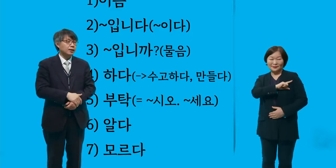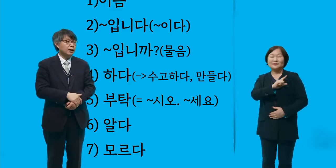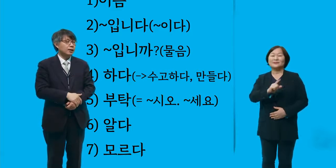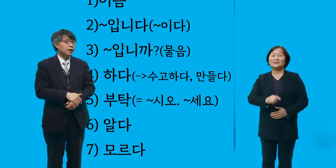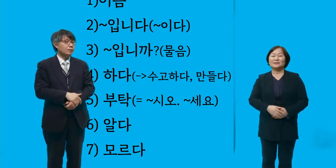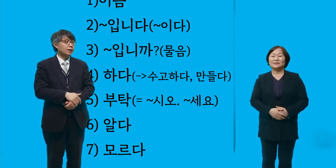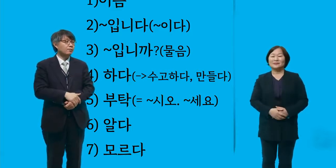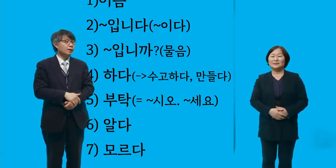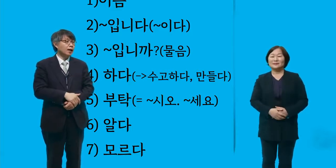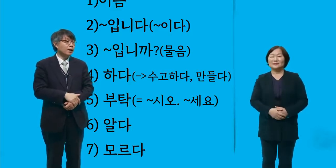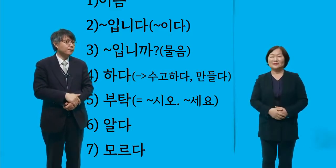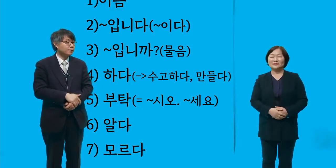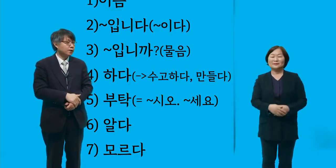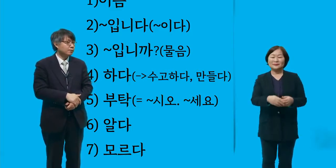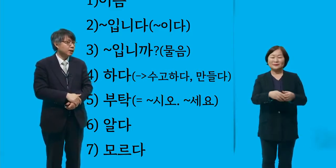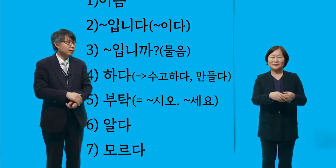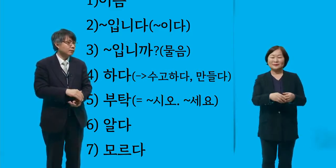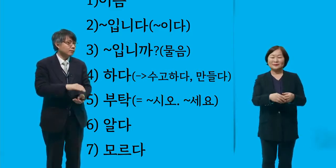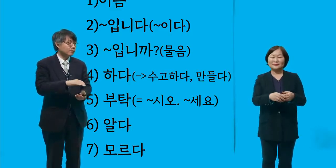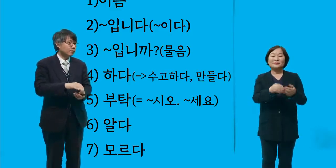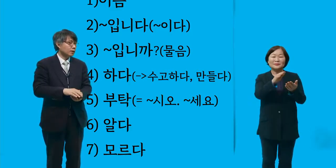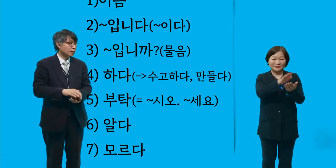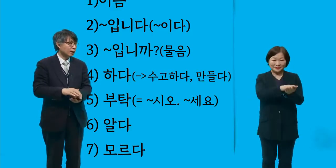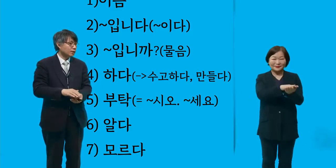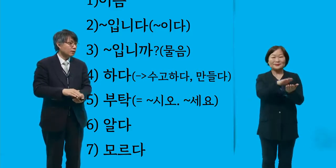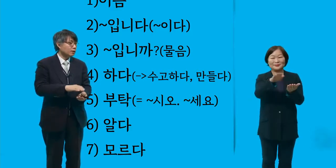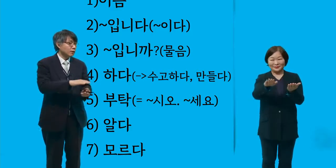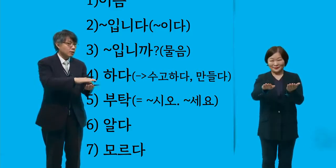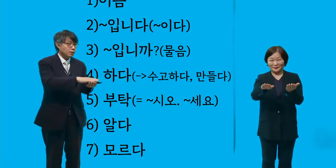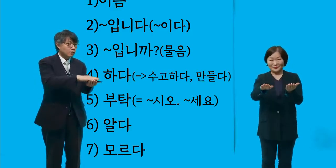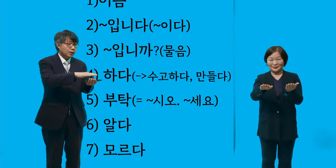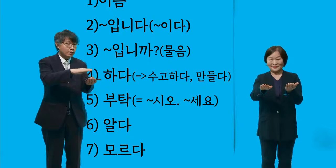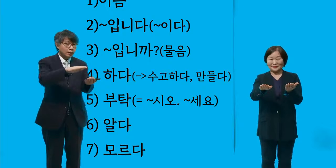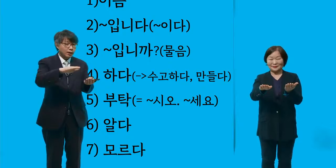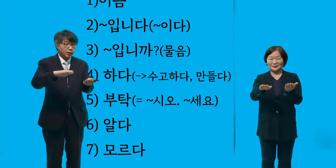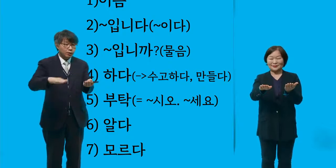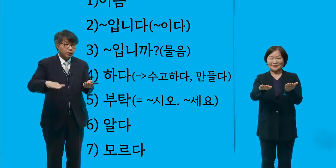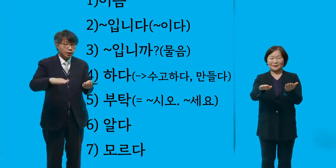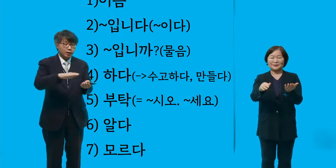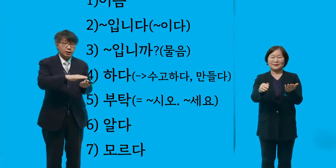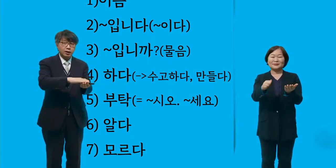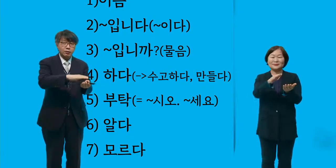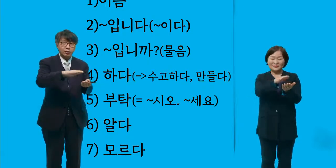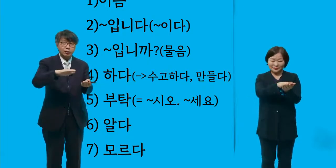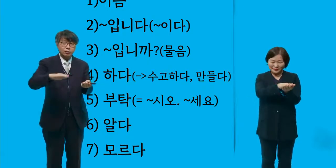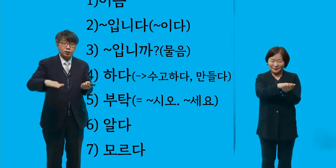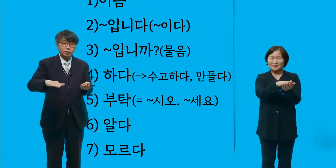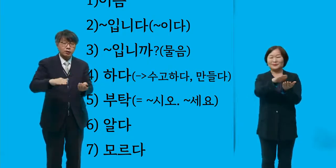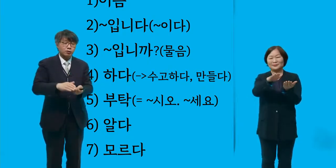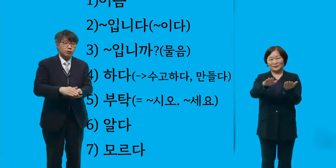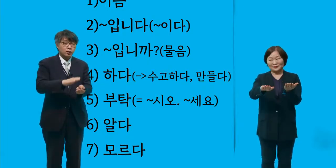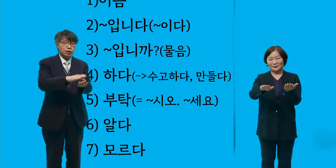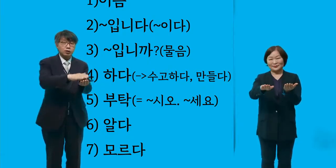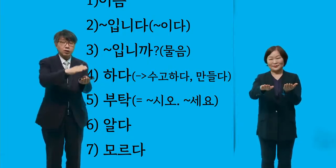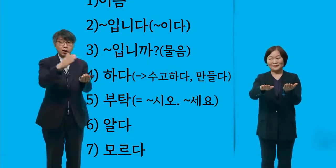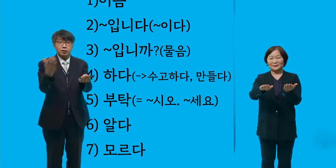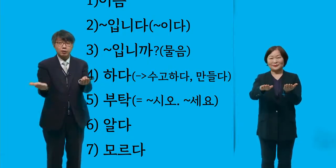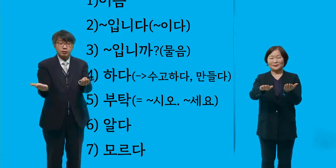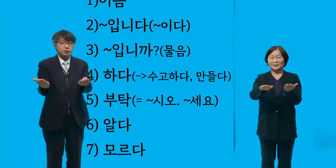자, 그 다음에 입니다는 자, 입니다 그대로 내려놓으시면 되고요. 이렇게 하면